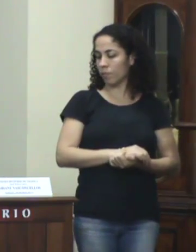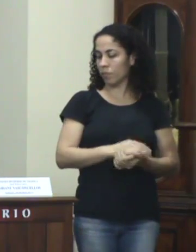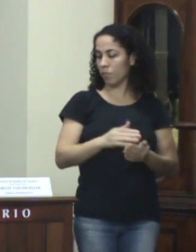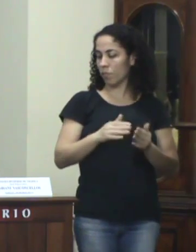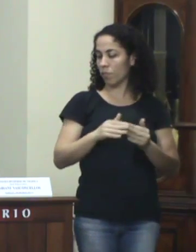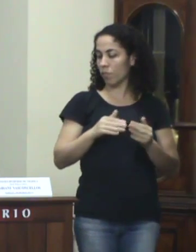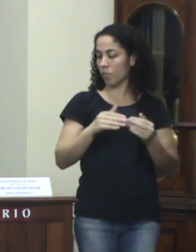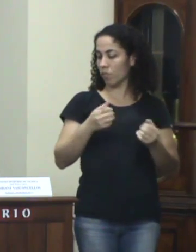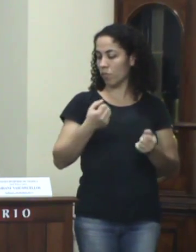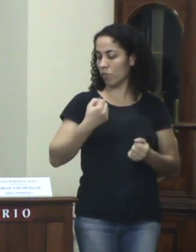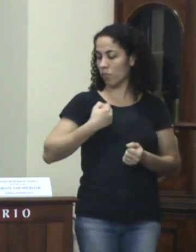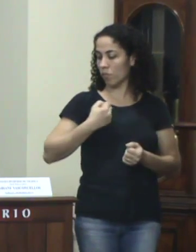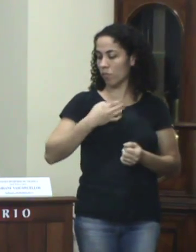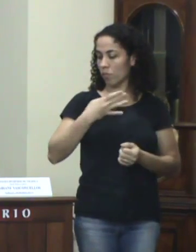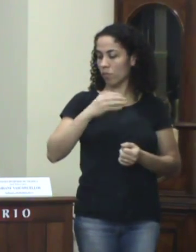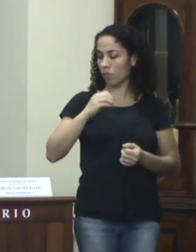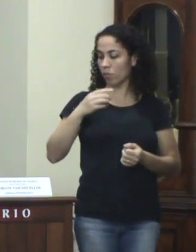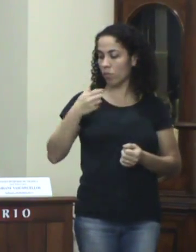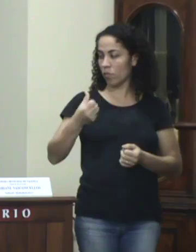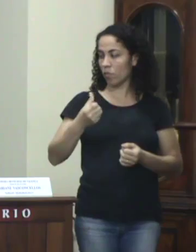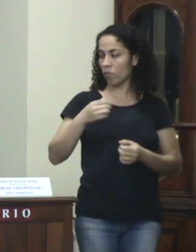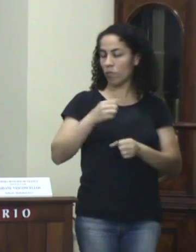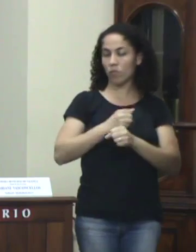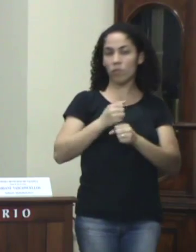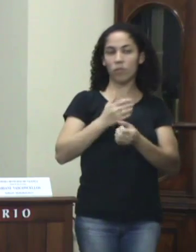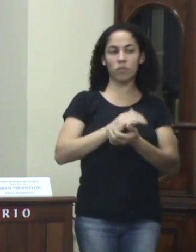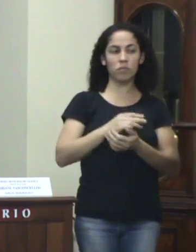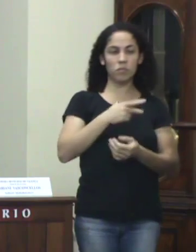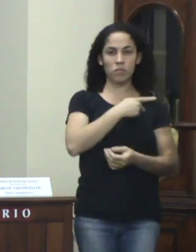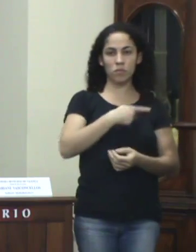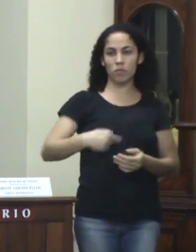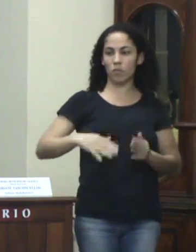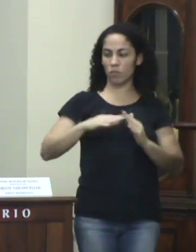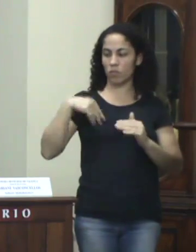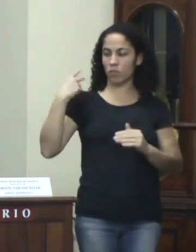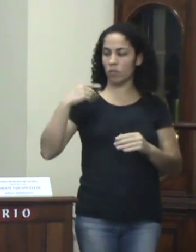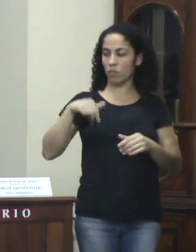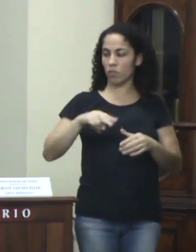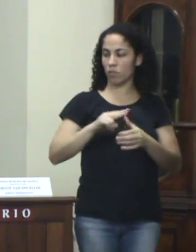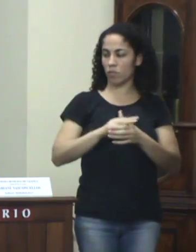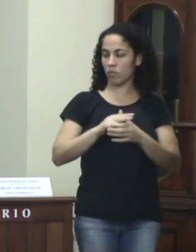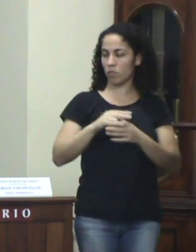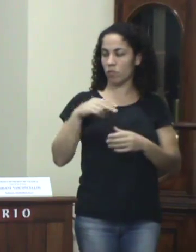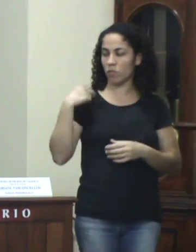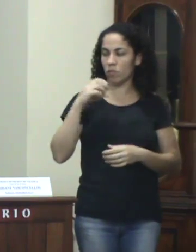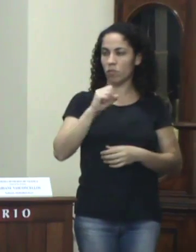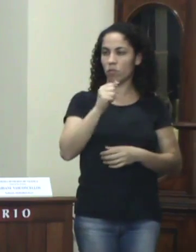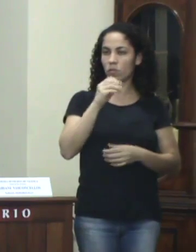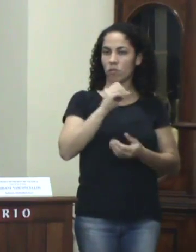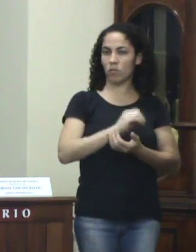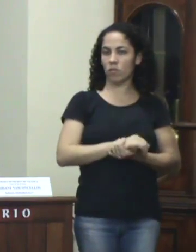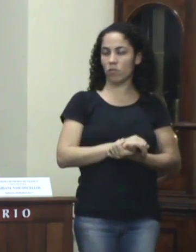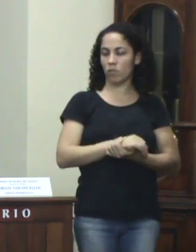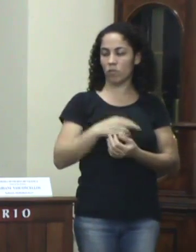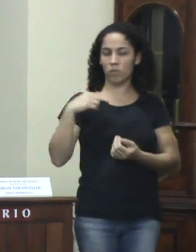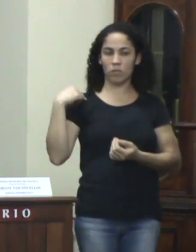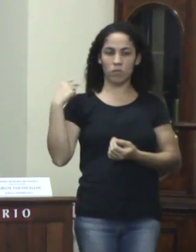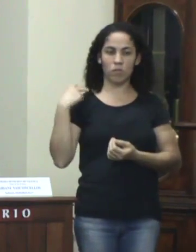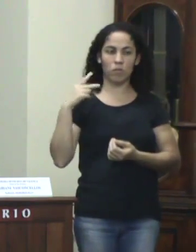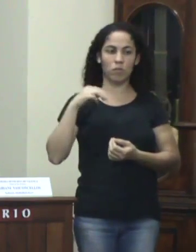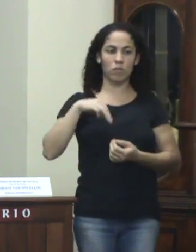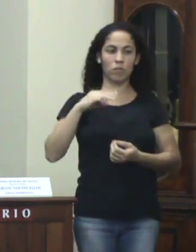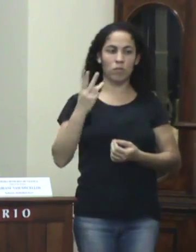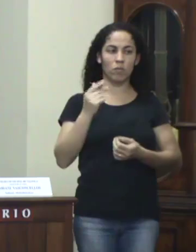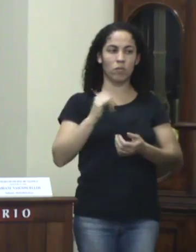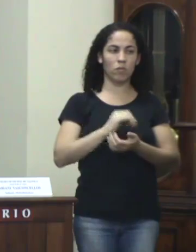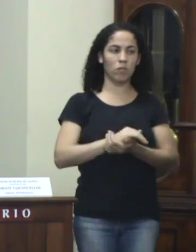Indicação número 406 de 2018. Excelentíssimo senhor presidente da Câmara Municipal de Valença, vereador Saul Corrêa. A vereadora Michelle